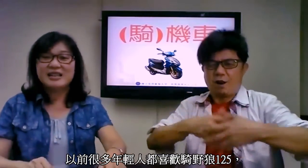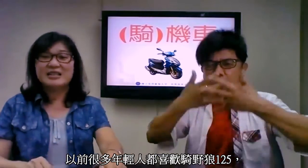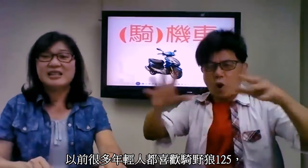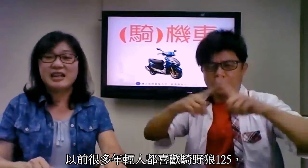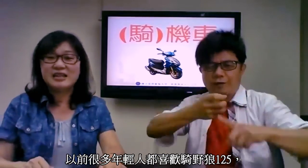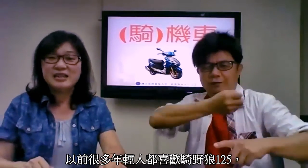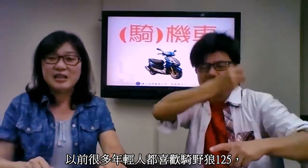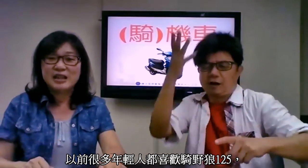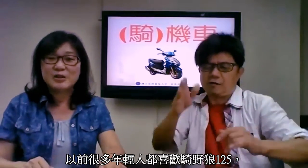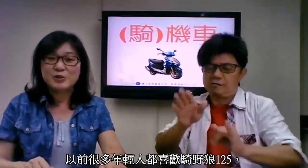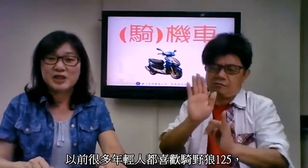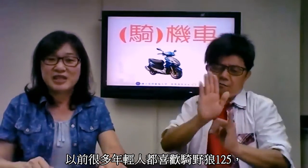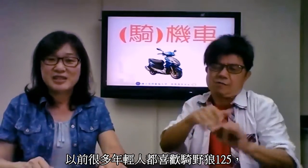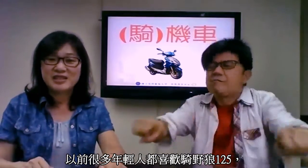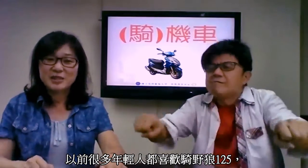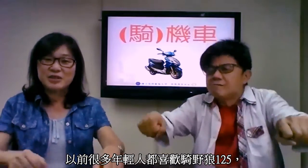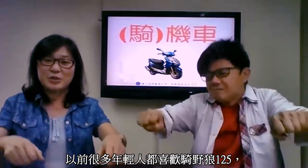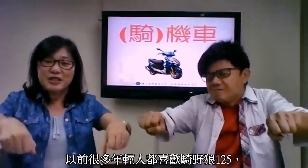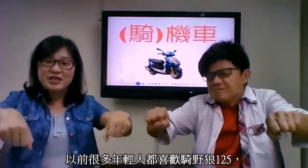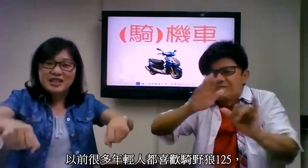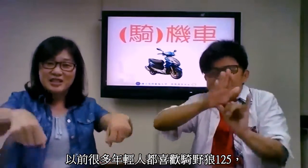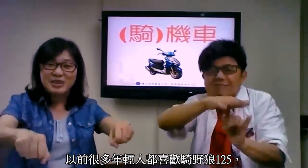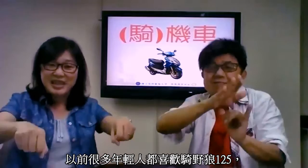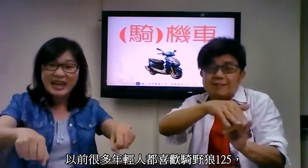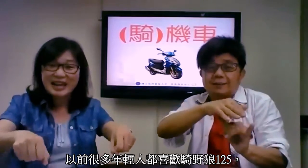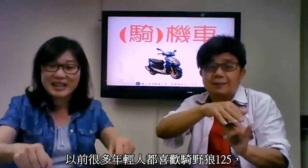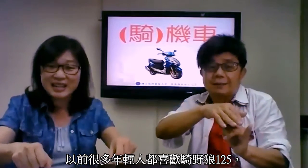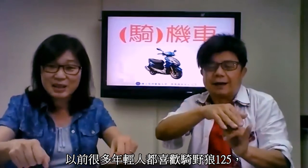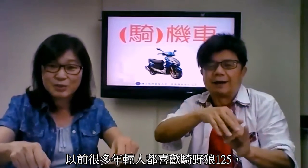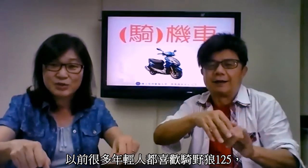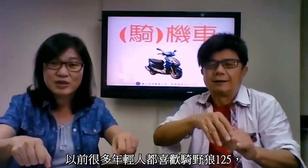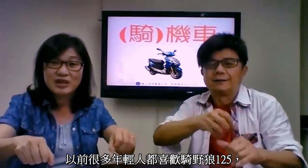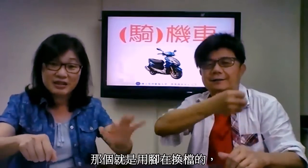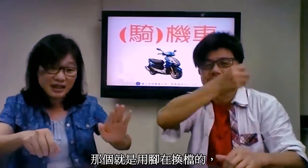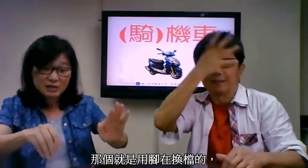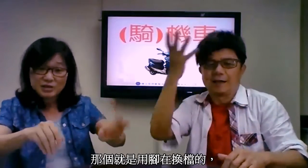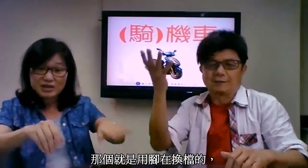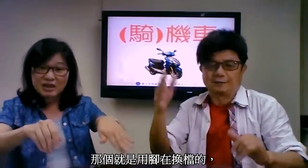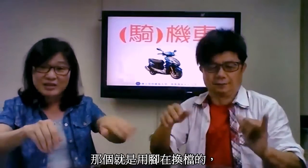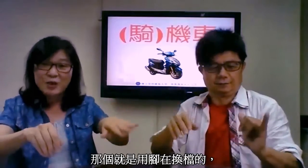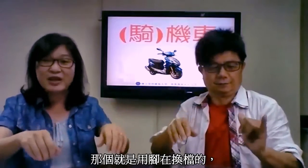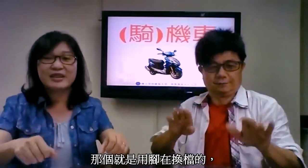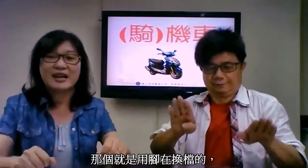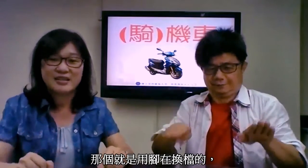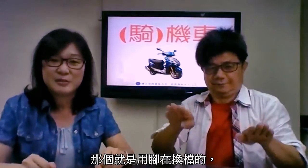以前很多年轻人都喜欢骑那个什么野狼125，哦，那个就是用脚在换挡的。